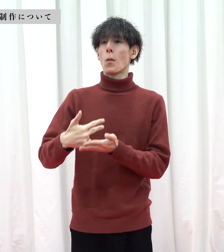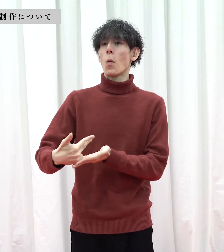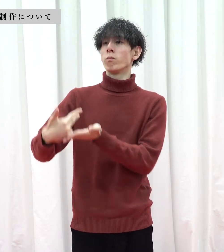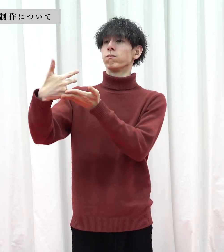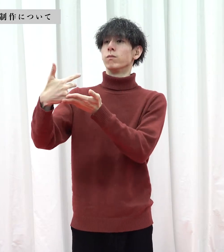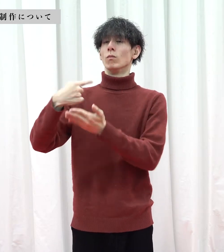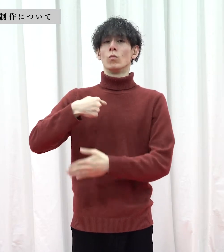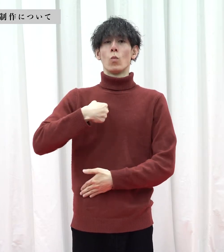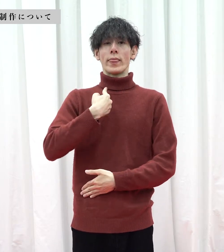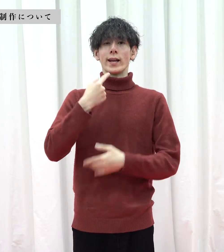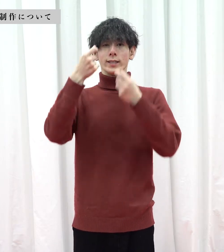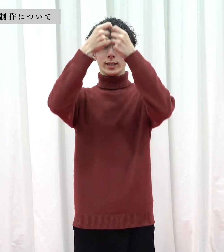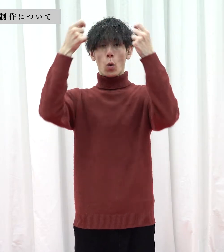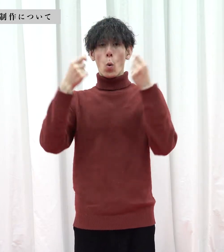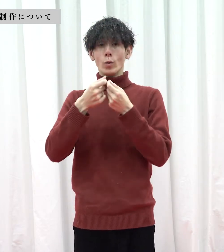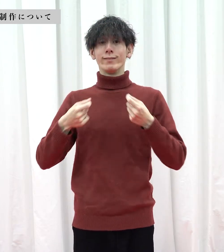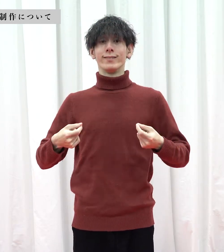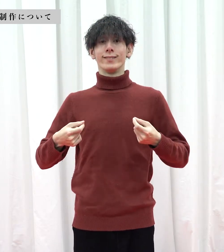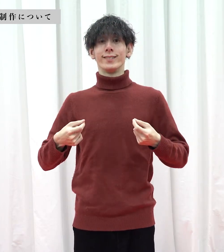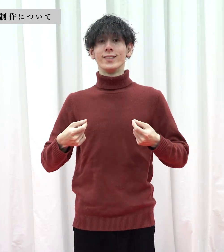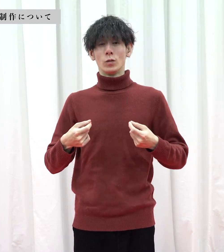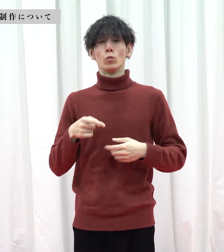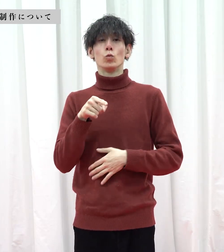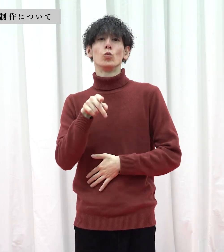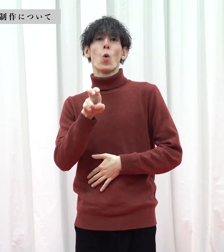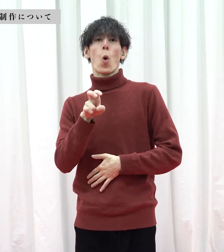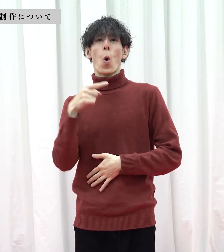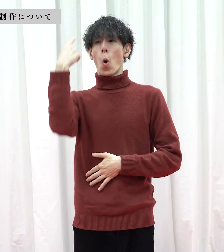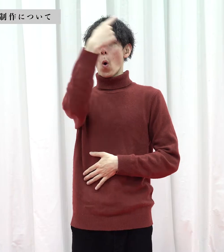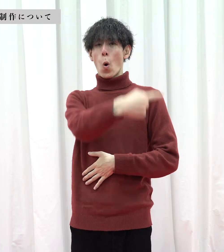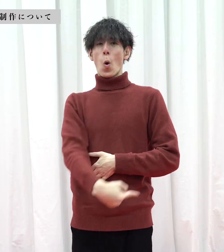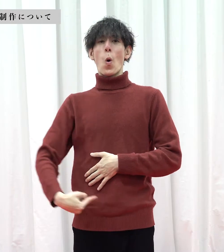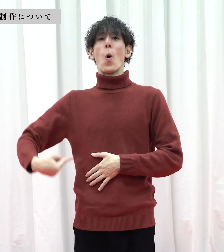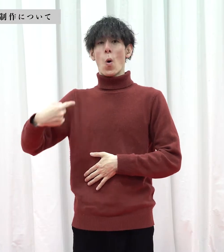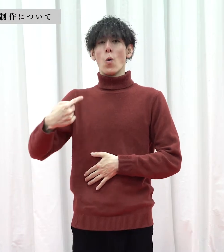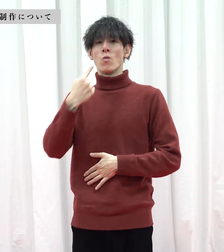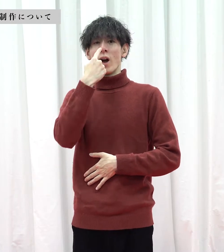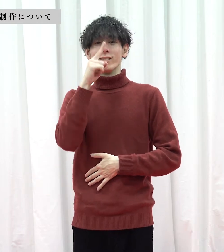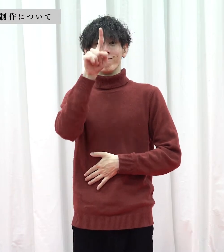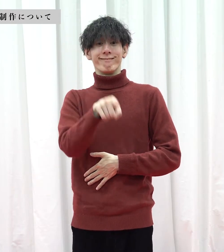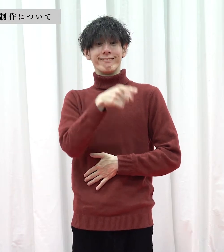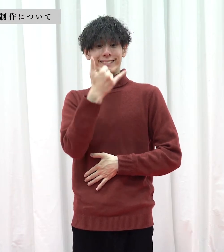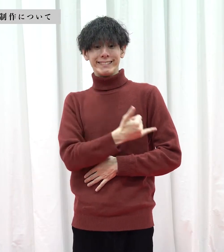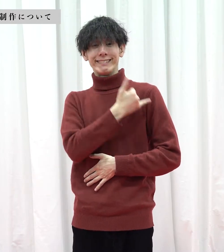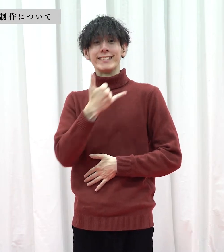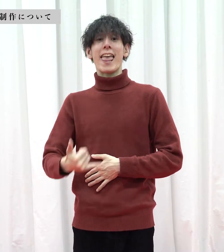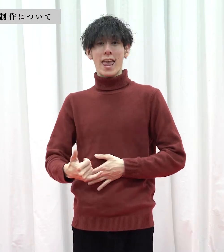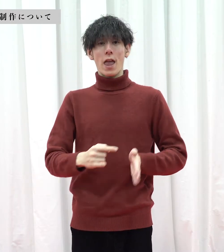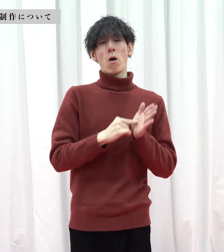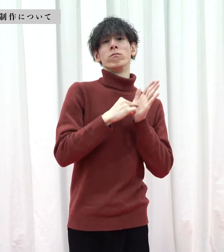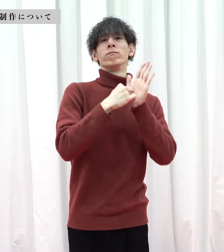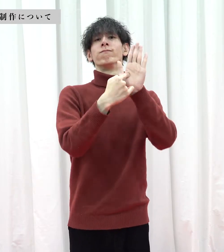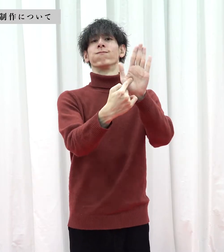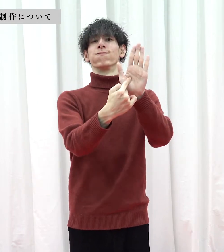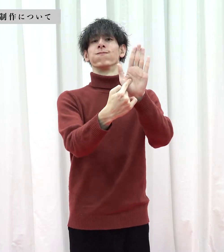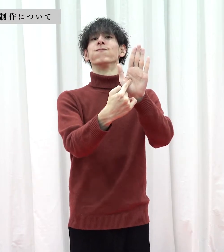今回こう公式で、私個人でソロで僕の人生をこう表